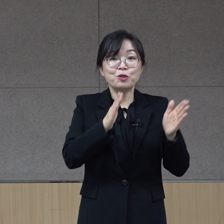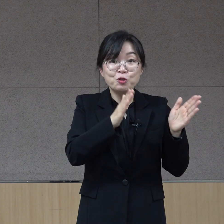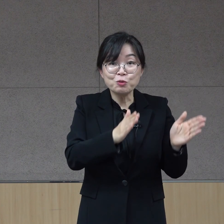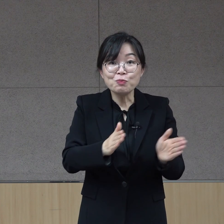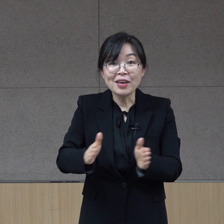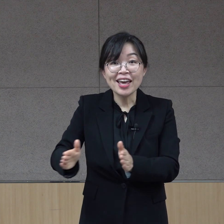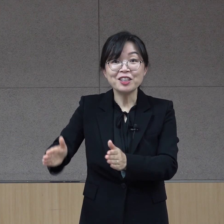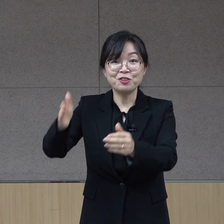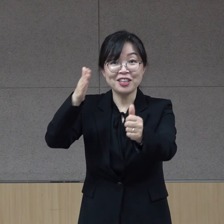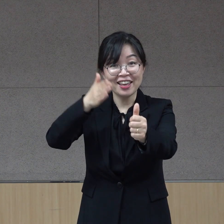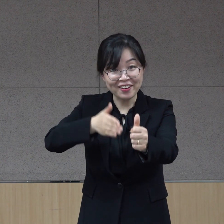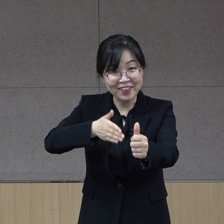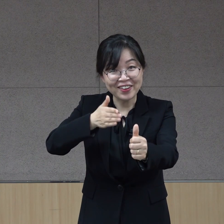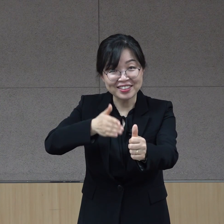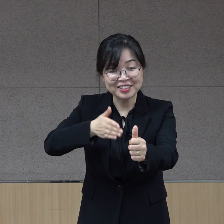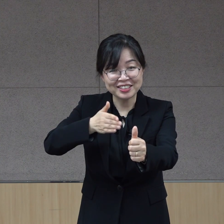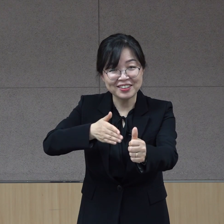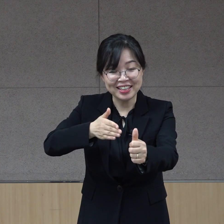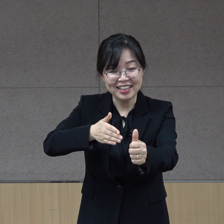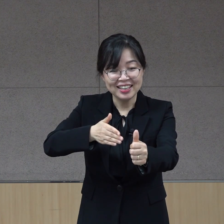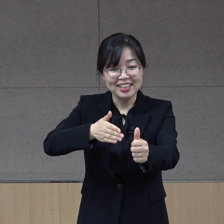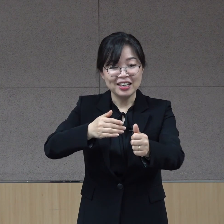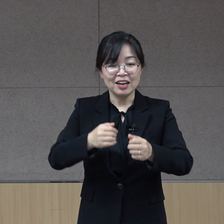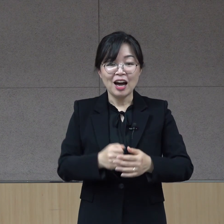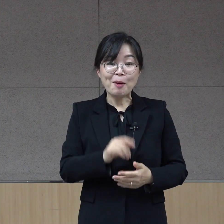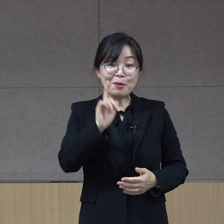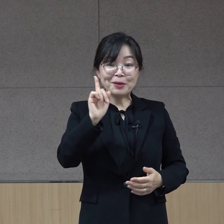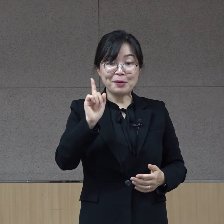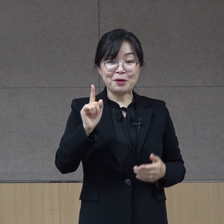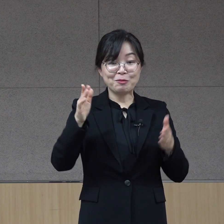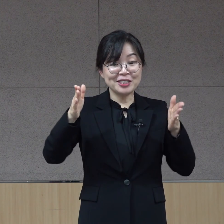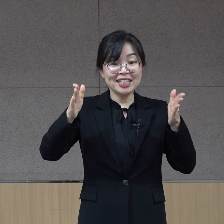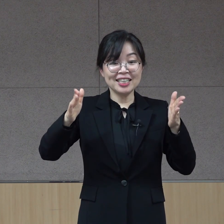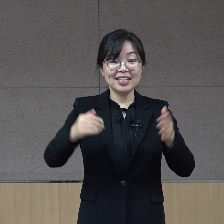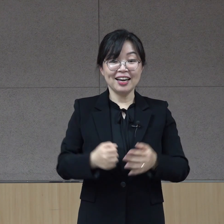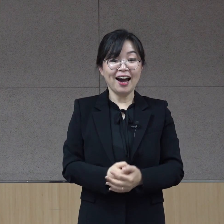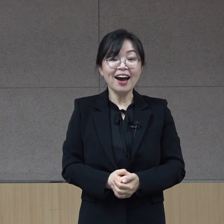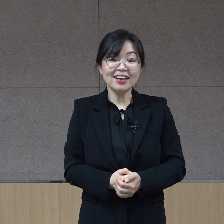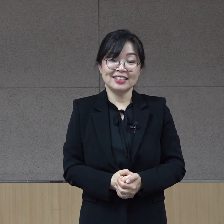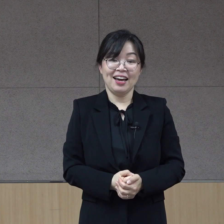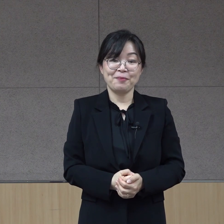준비해 주세요. 그렇죠. 네. 한 번만 더 해볼게요. 문장이 기니까. 자,